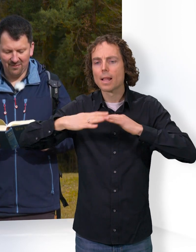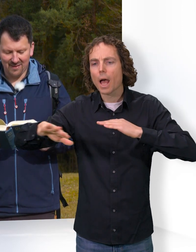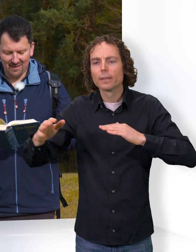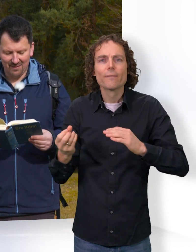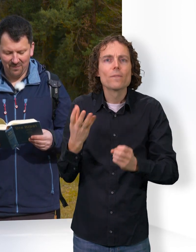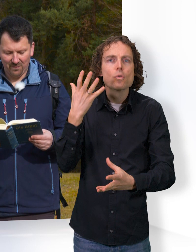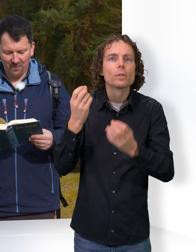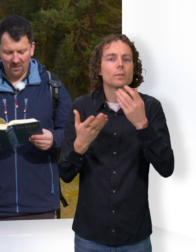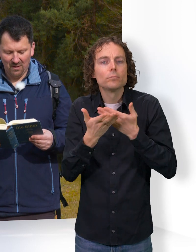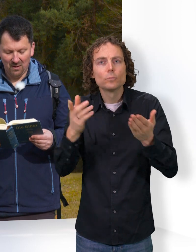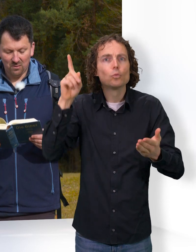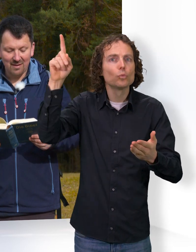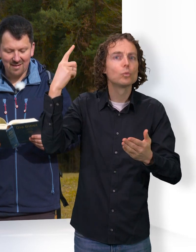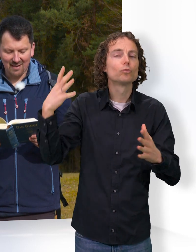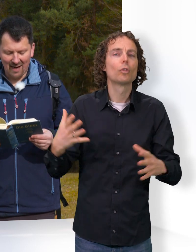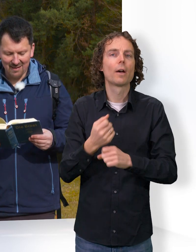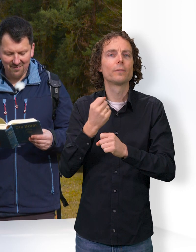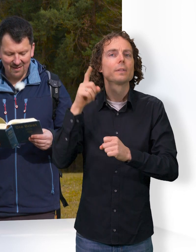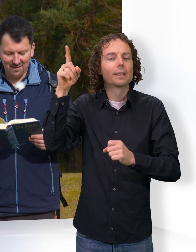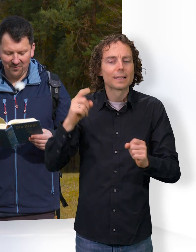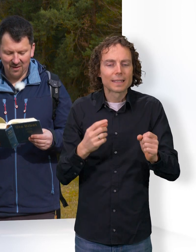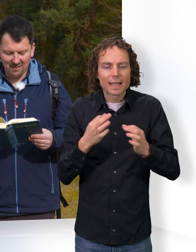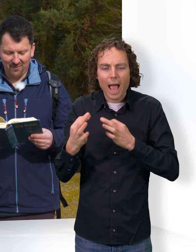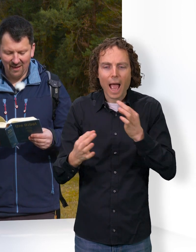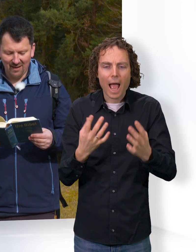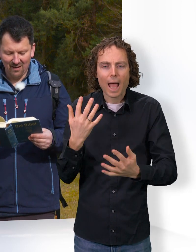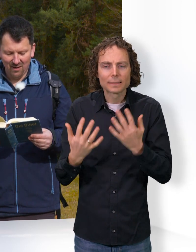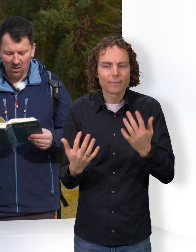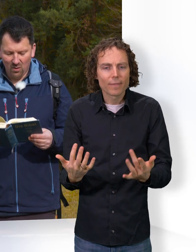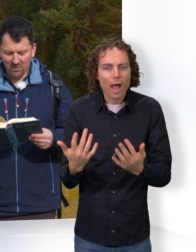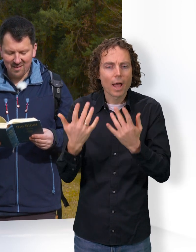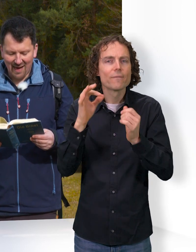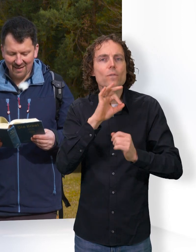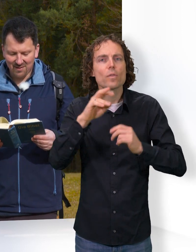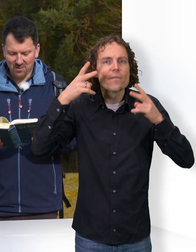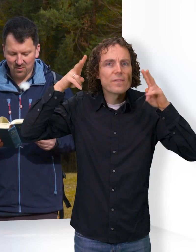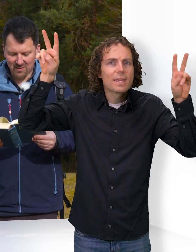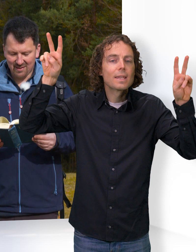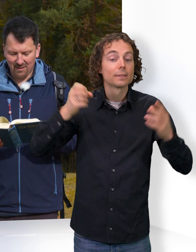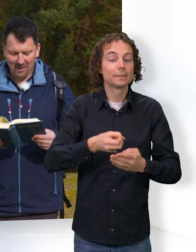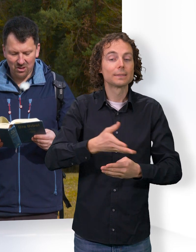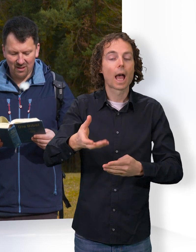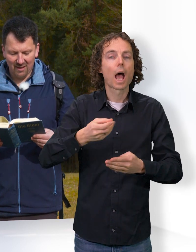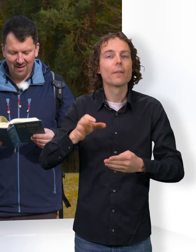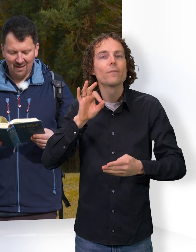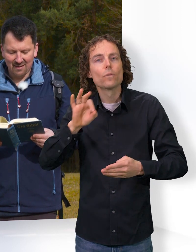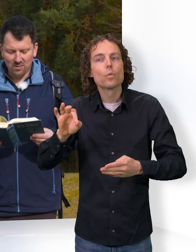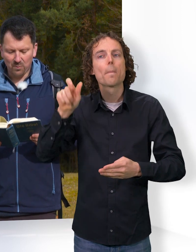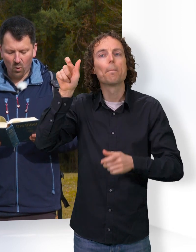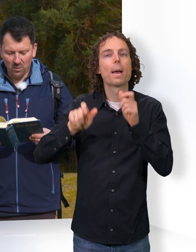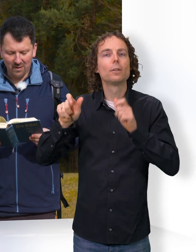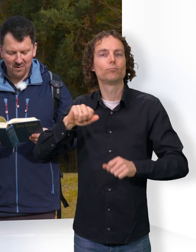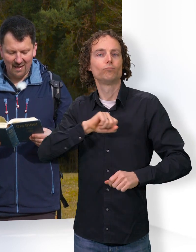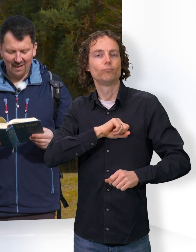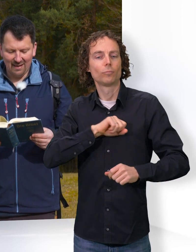die du schaffest. Du lässest Gras wachsen für das Vieh und Saat zu Nutz den Menschen, dass